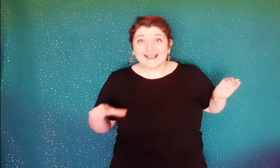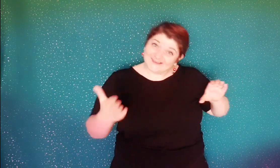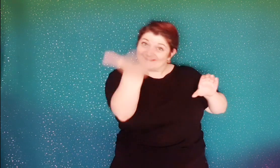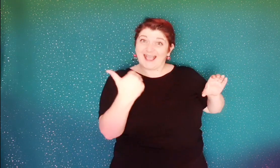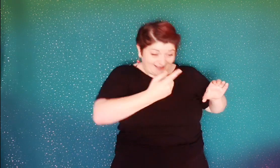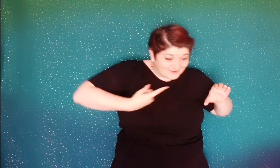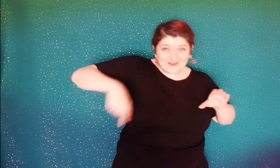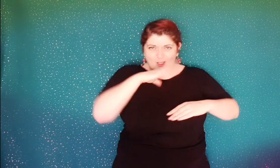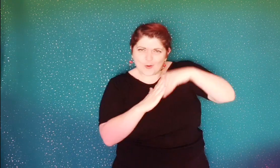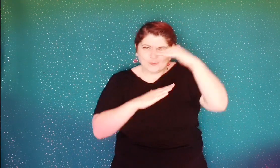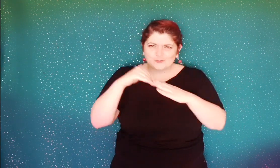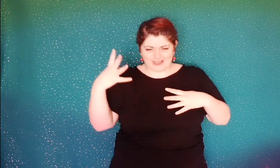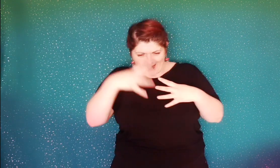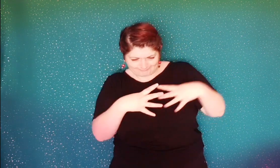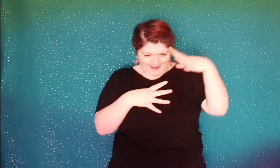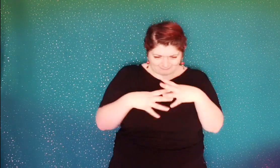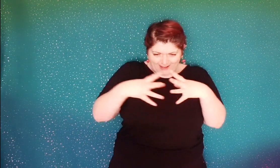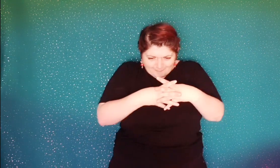Tu viens construire un barrage?